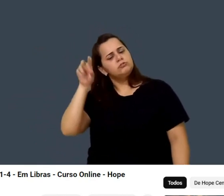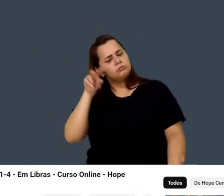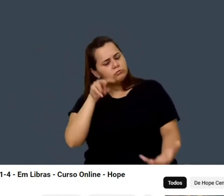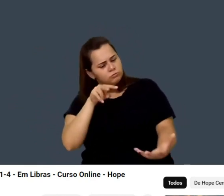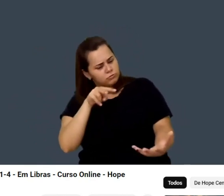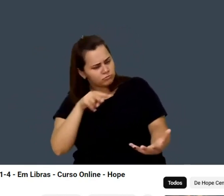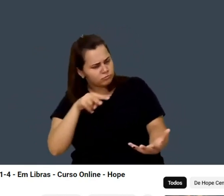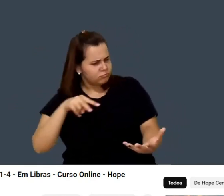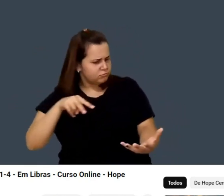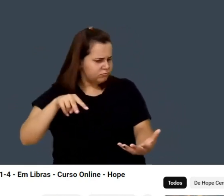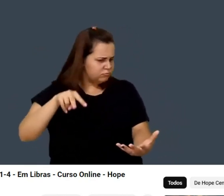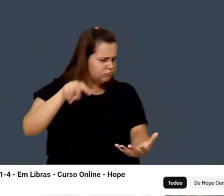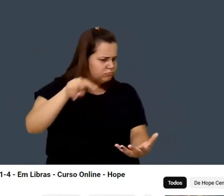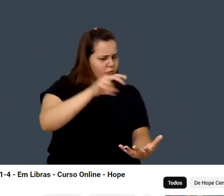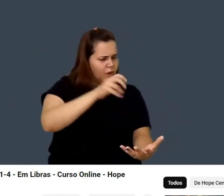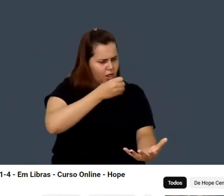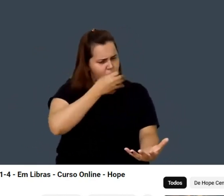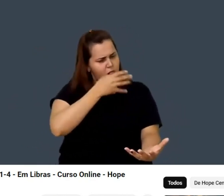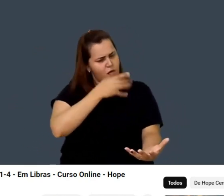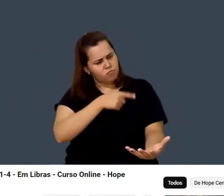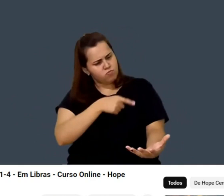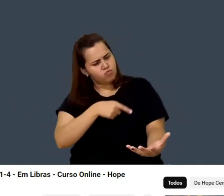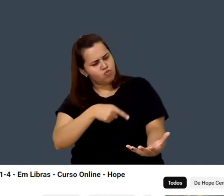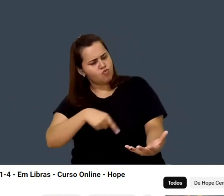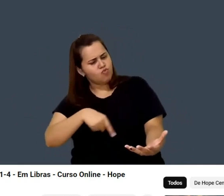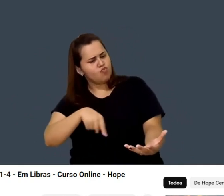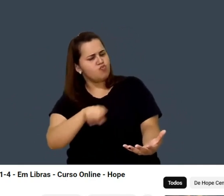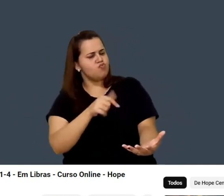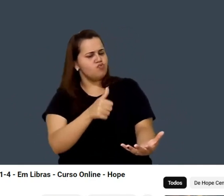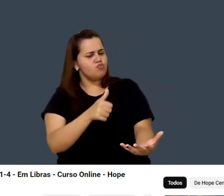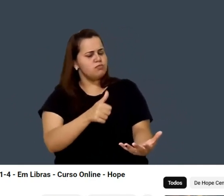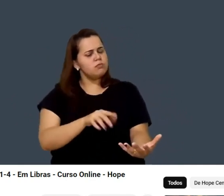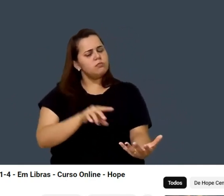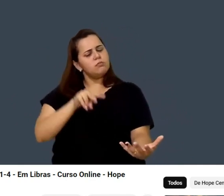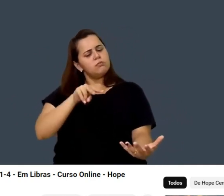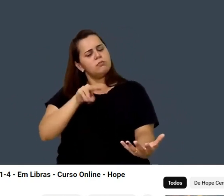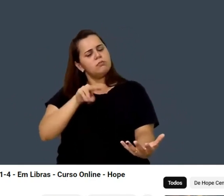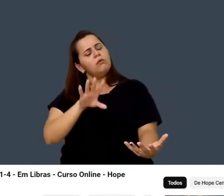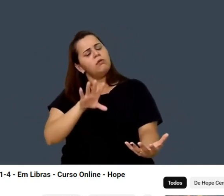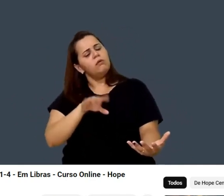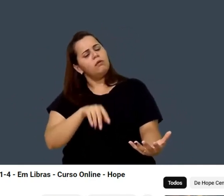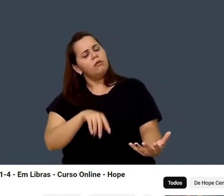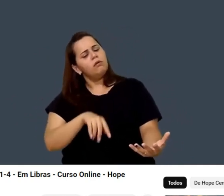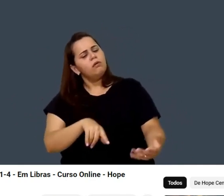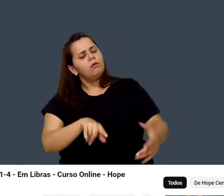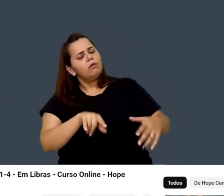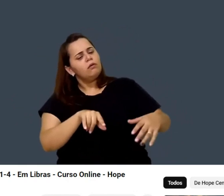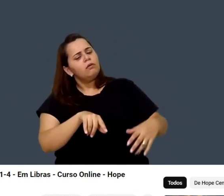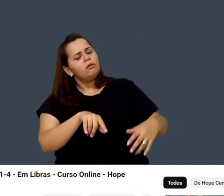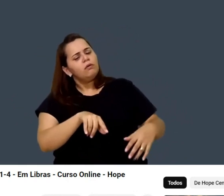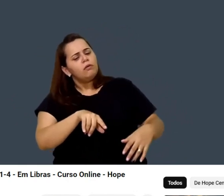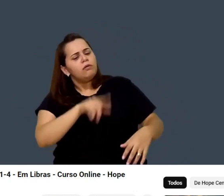depois, Deus olhou de novo para a terra, viu que era bom.